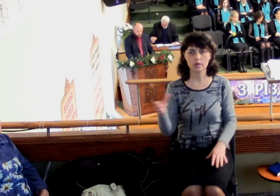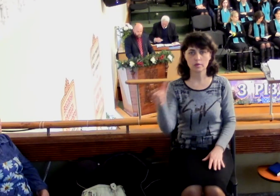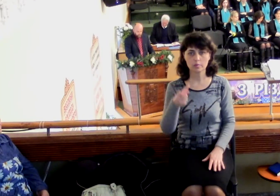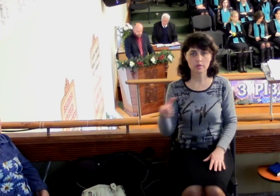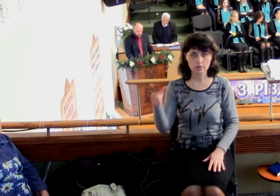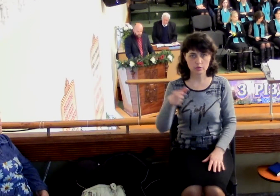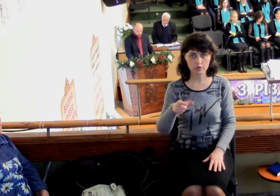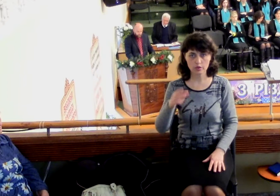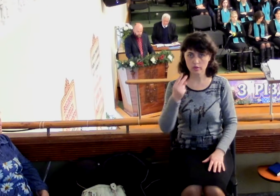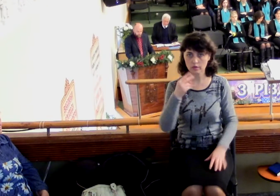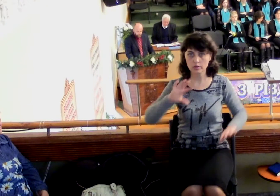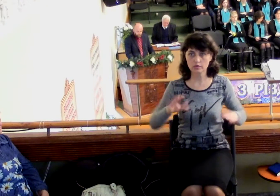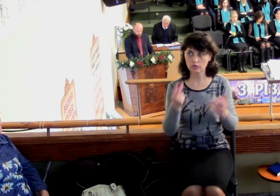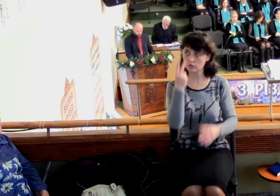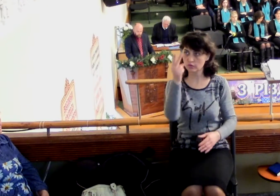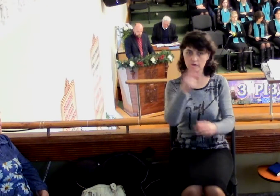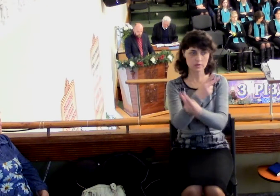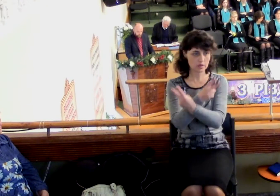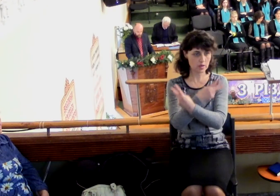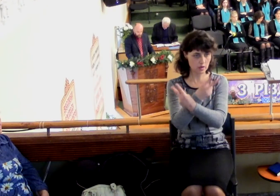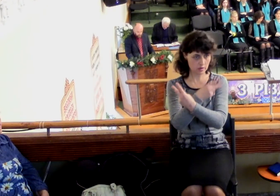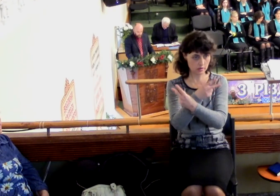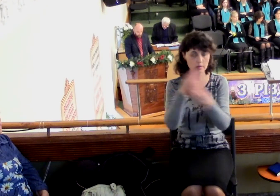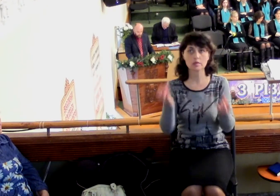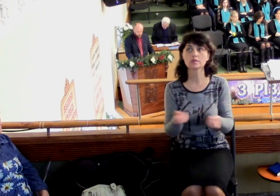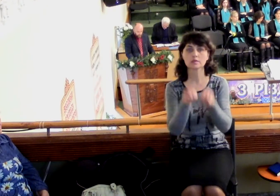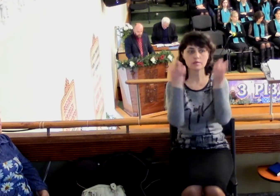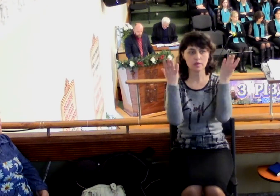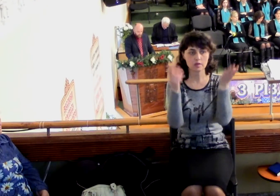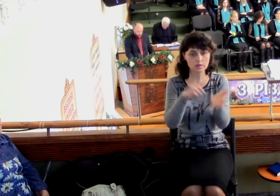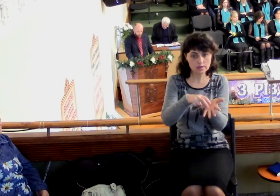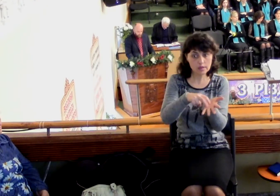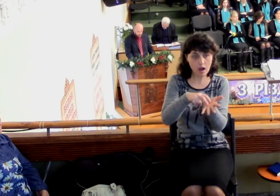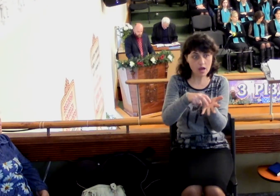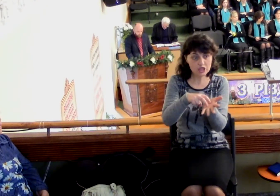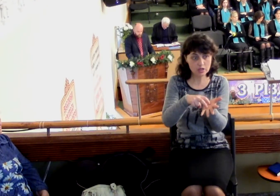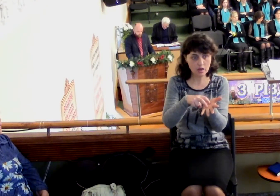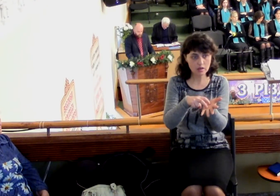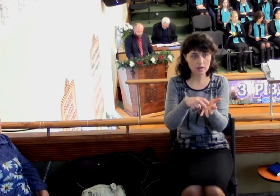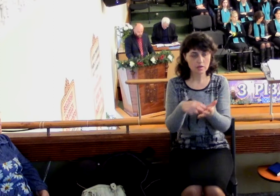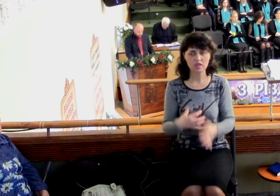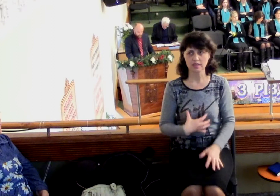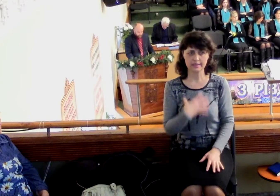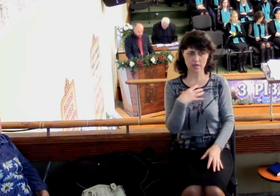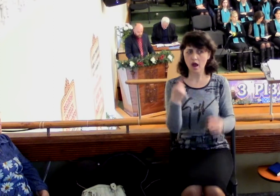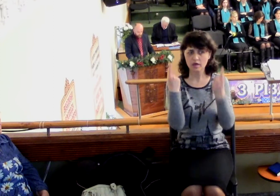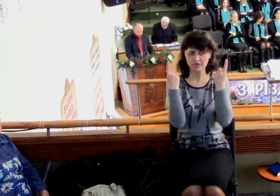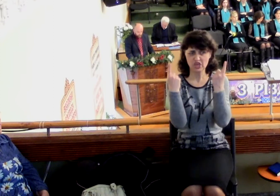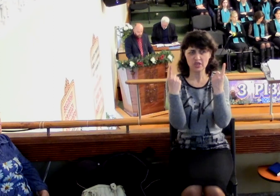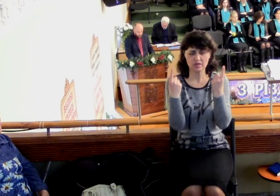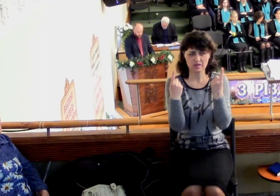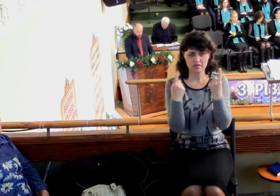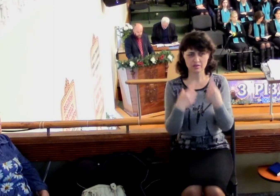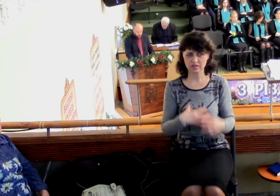слава Господня осияла их, и убоялись страхом великим. И сказал им ангел: «Не бойтесь, я возвещаю